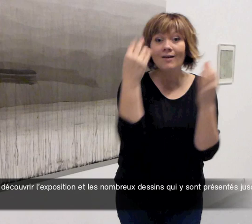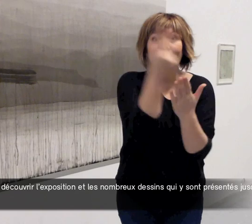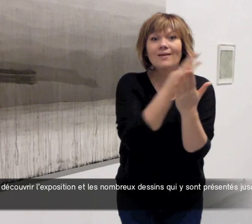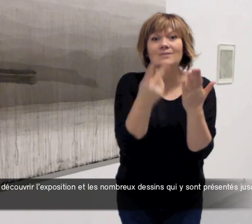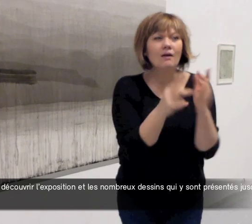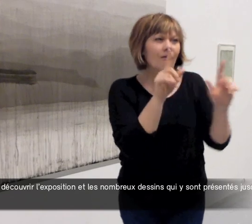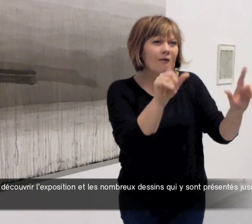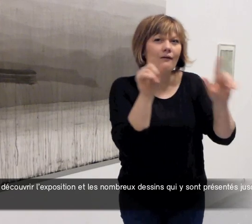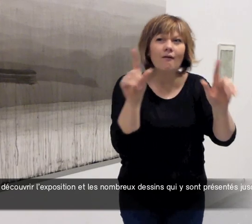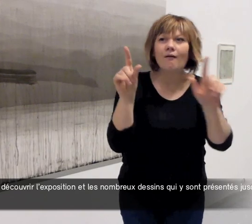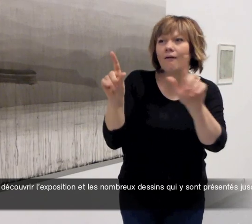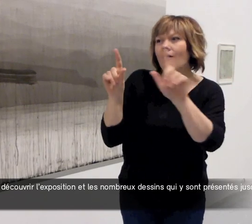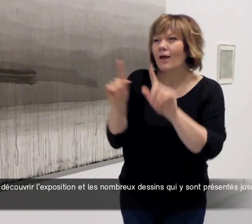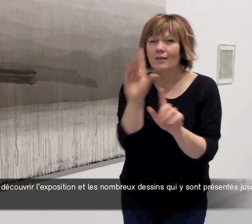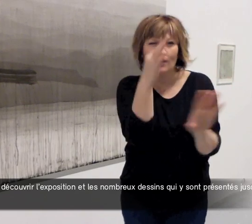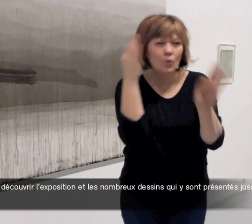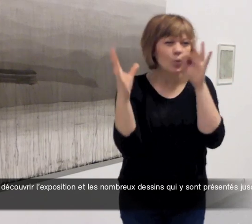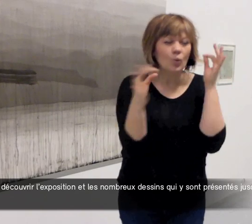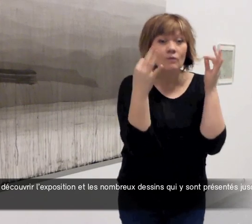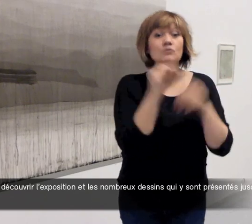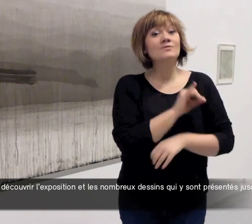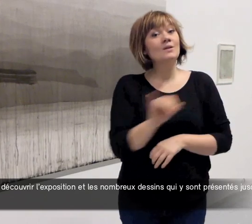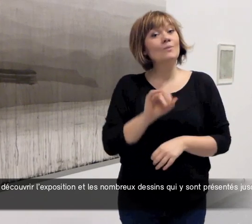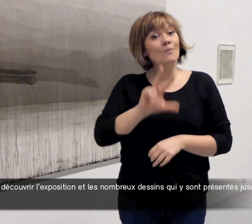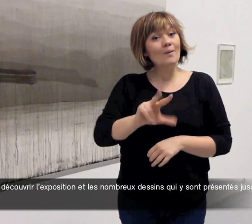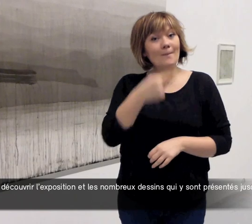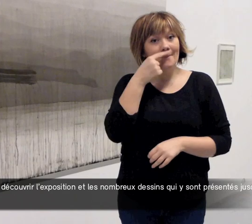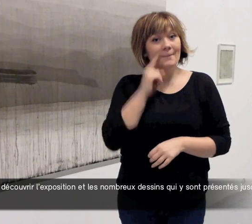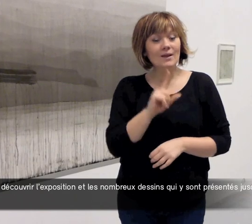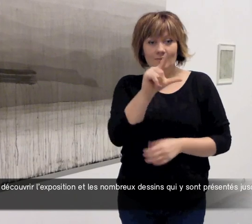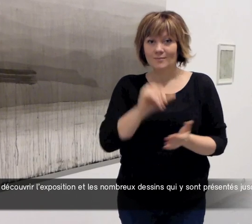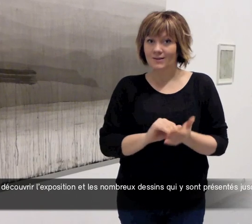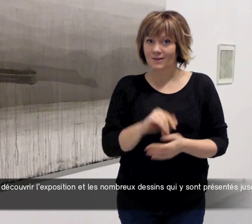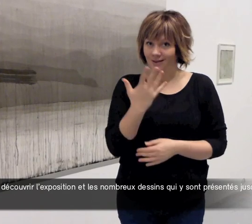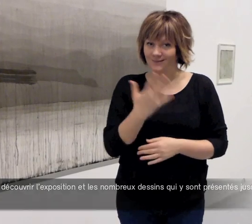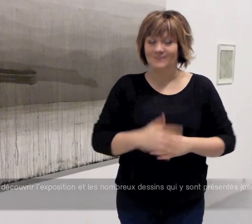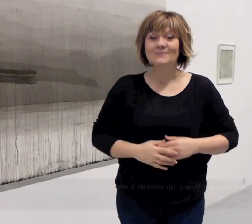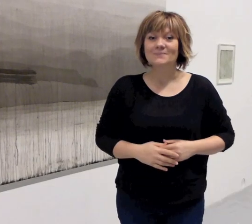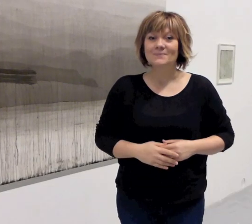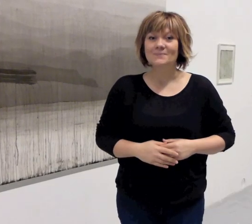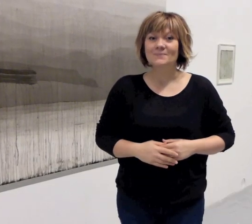Venez découvrir l'exposition et les nombreux dessins qui y sont présentés jusqu'au 3 mai 2015.